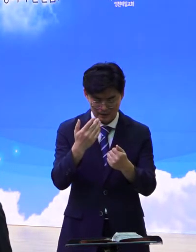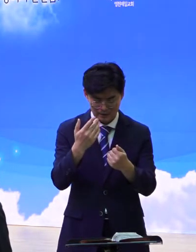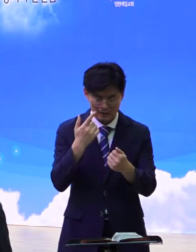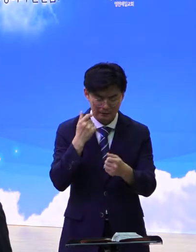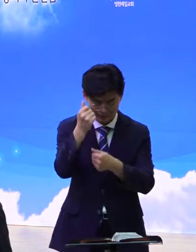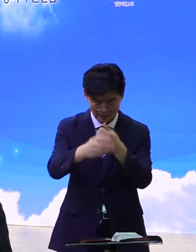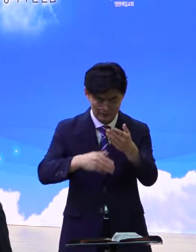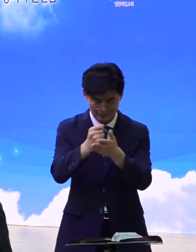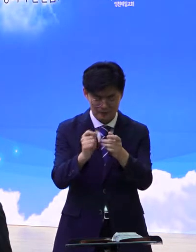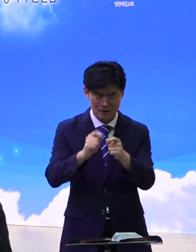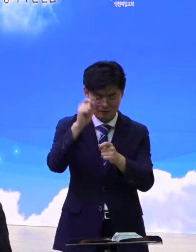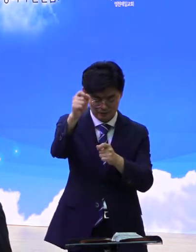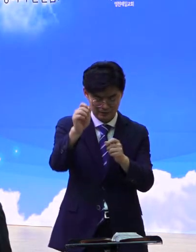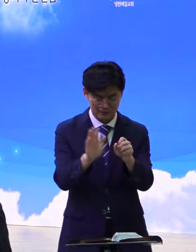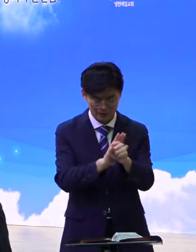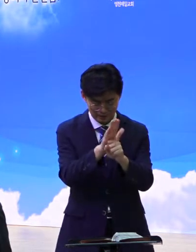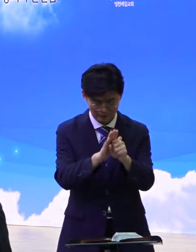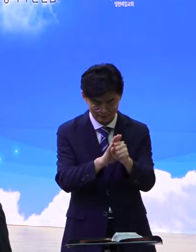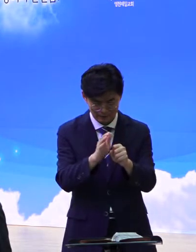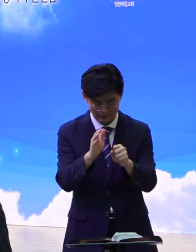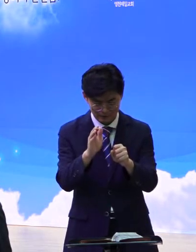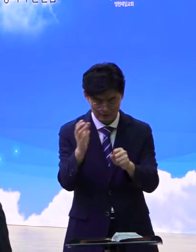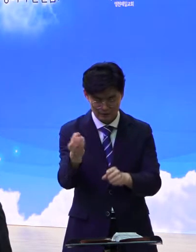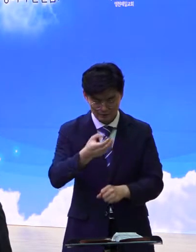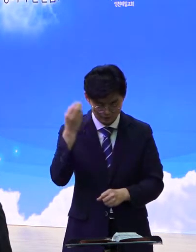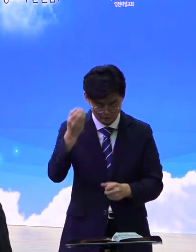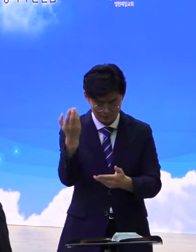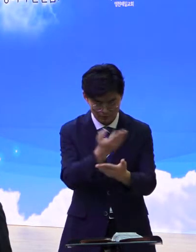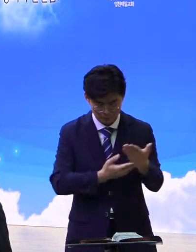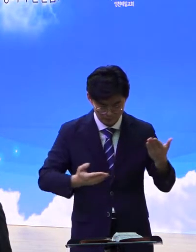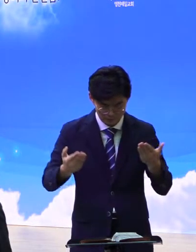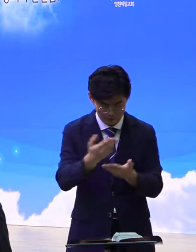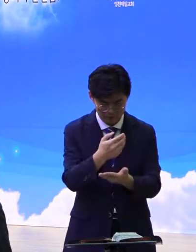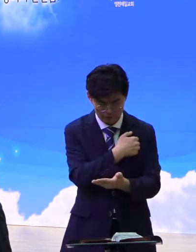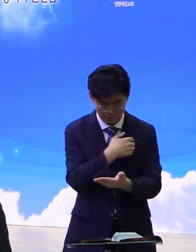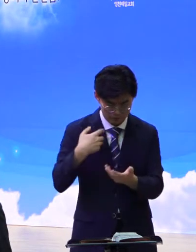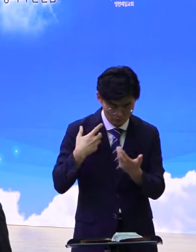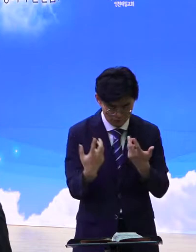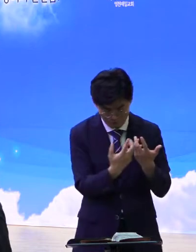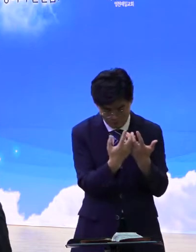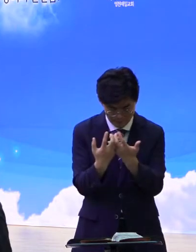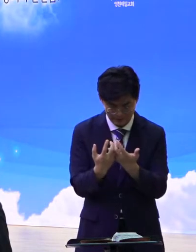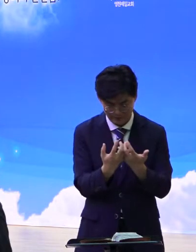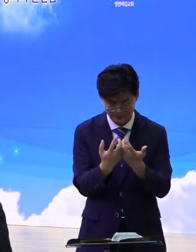아버지의 영원하신 사랑하심과 성령님의 교통하심과 충만하심이